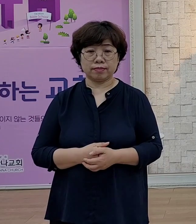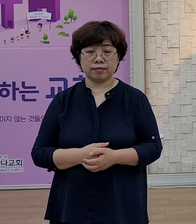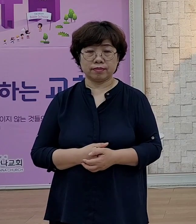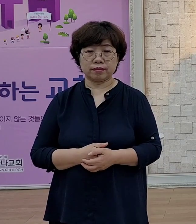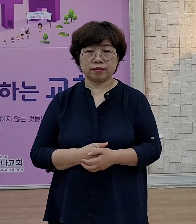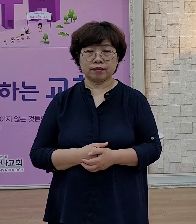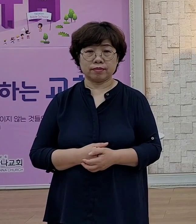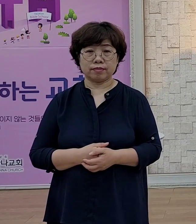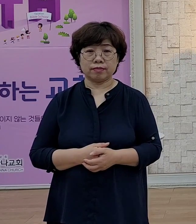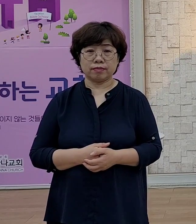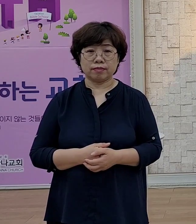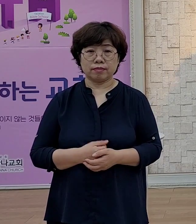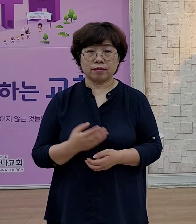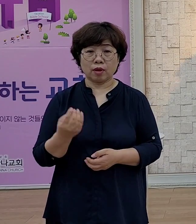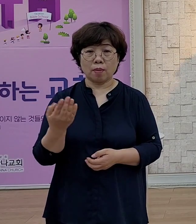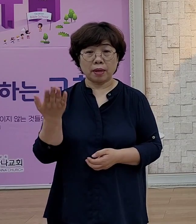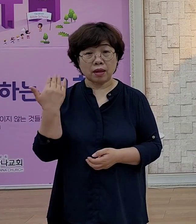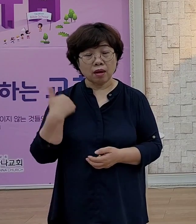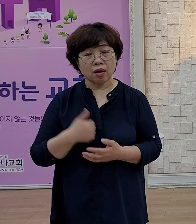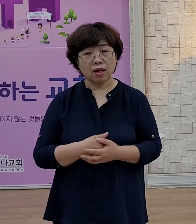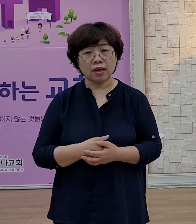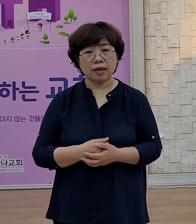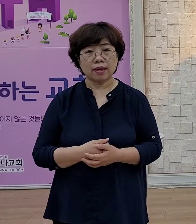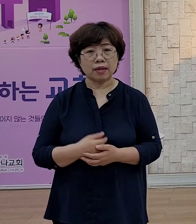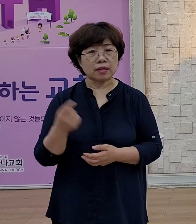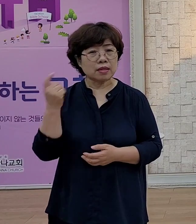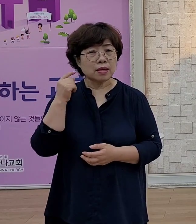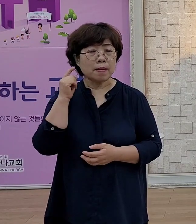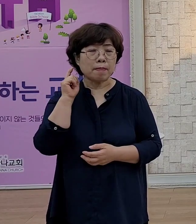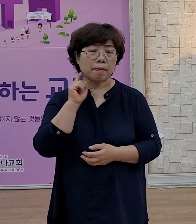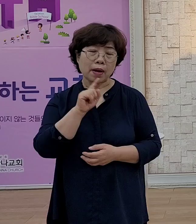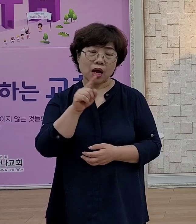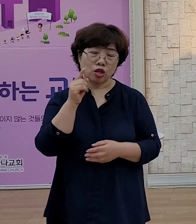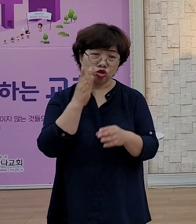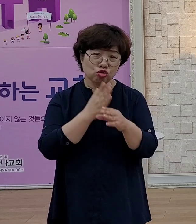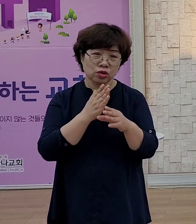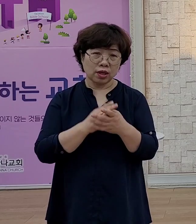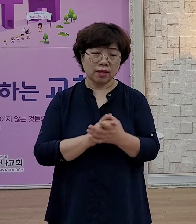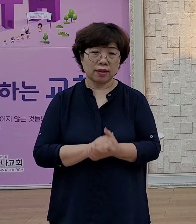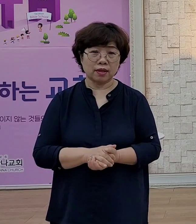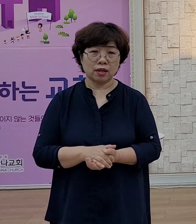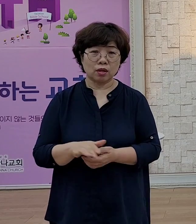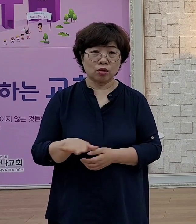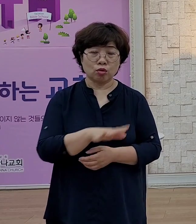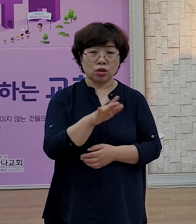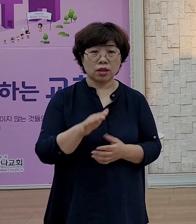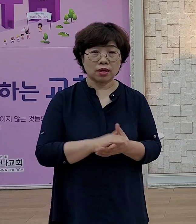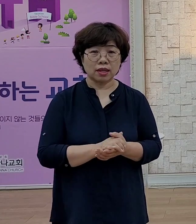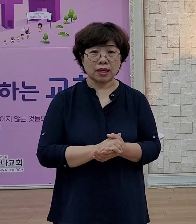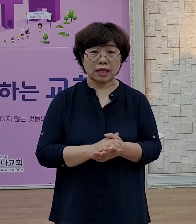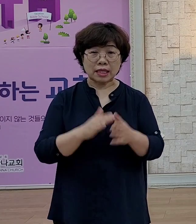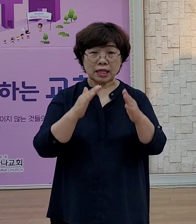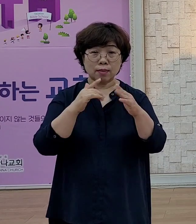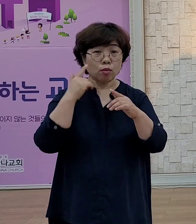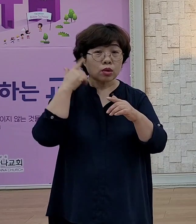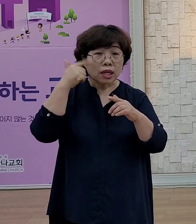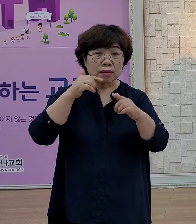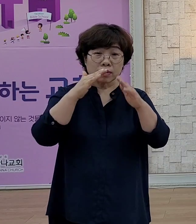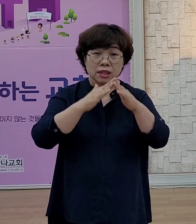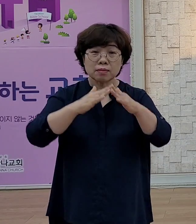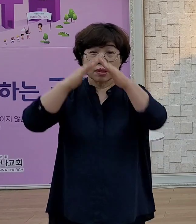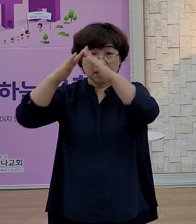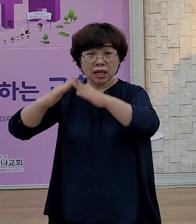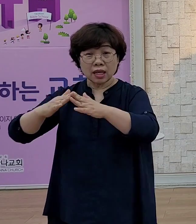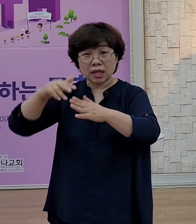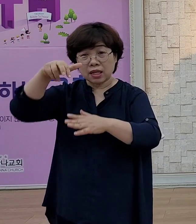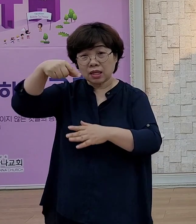저는 그런 말을 들었어요. 저희가 정산으로 제가 집을 이사를 갔잖아요.